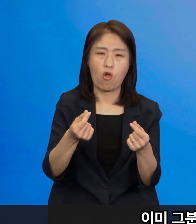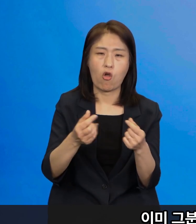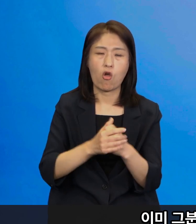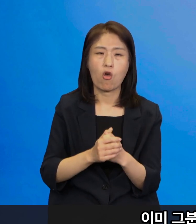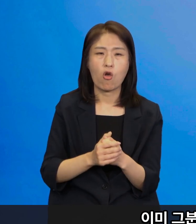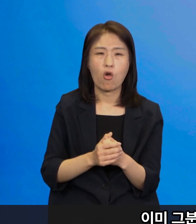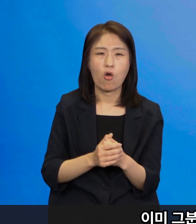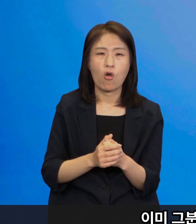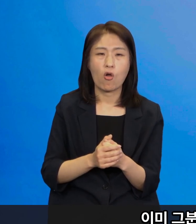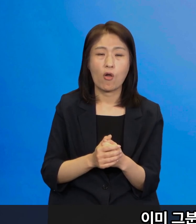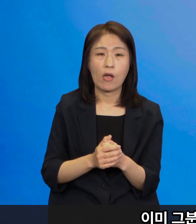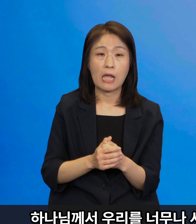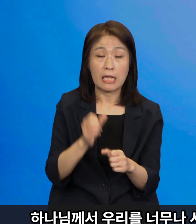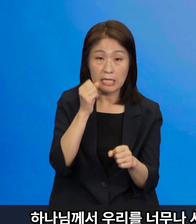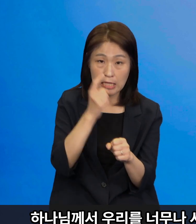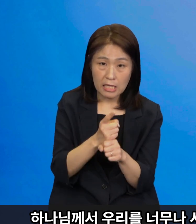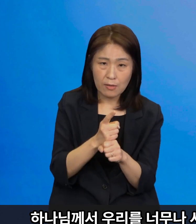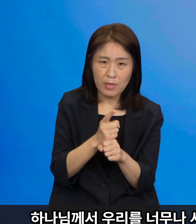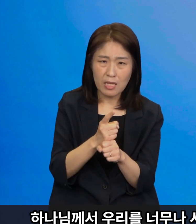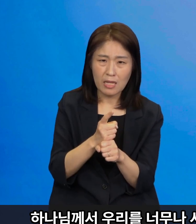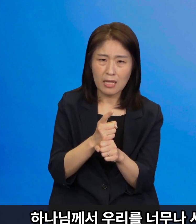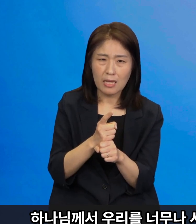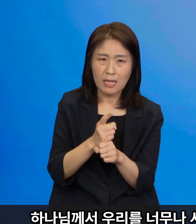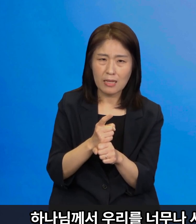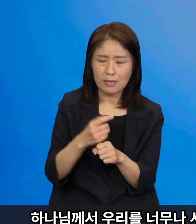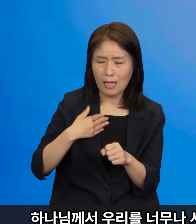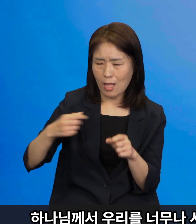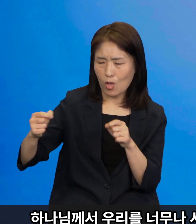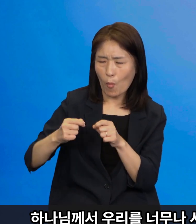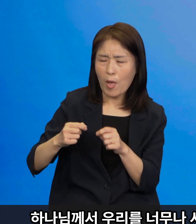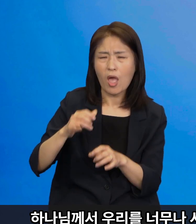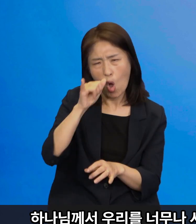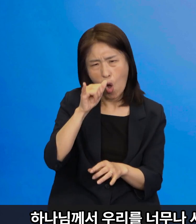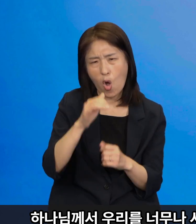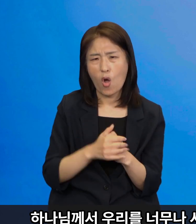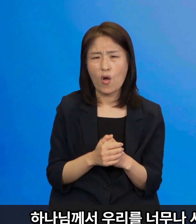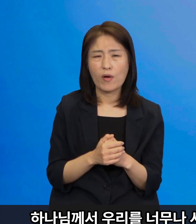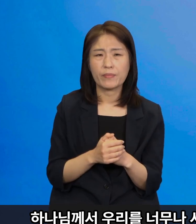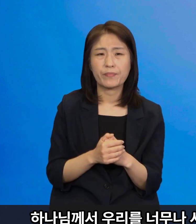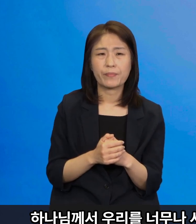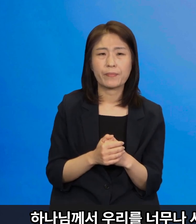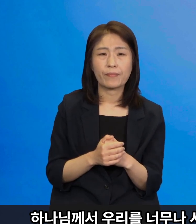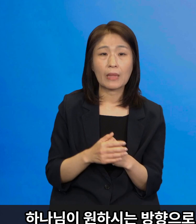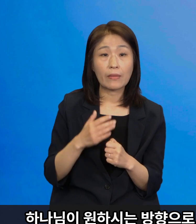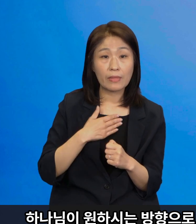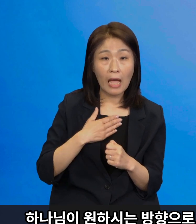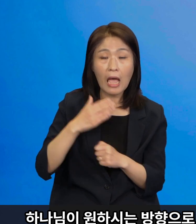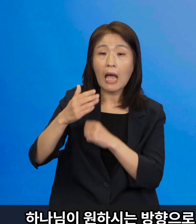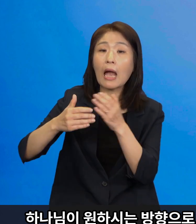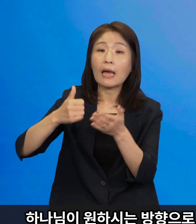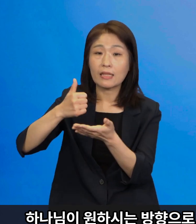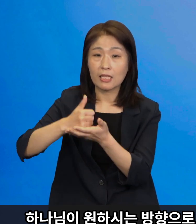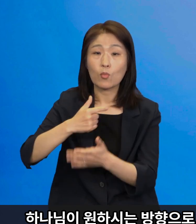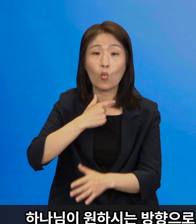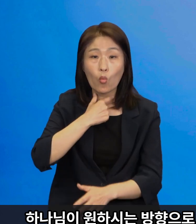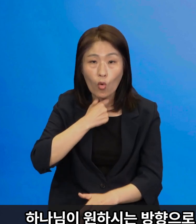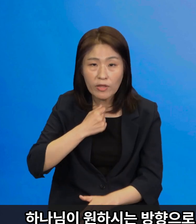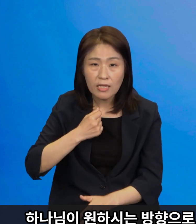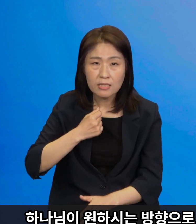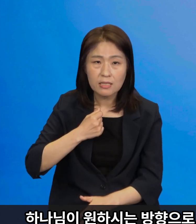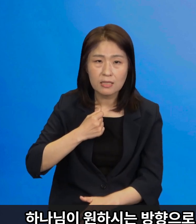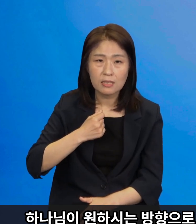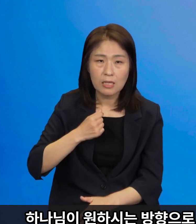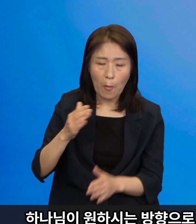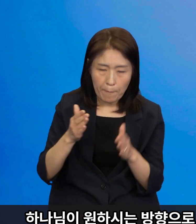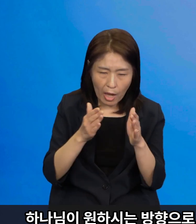그분들을 붙여주셨습니다. 하나님께서 우리를 너무나 사랑하셔서 내가 찾고 원하는 것이 아니라 하나님이 원하시는 방향으로 인도하시는